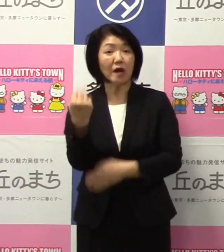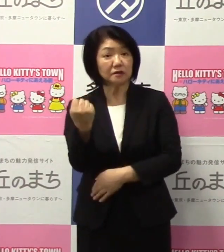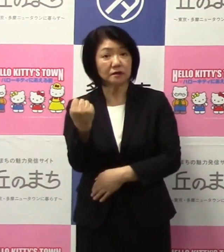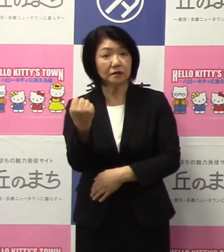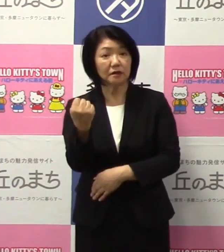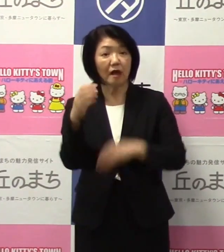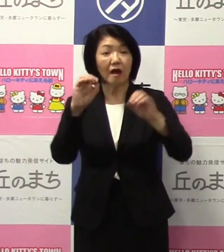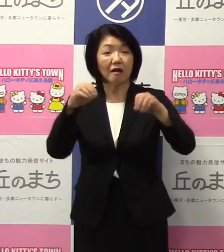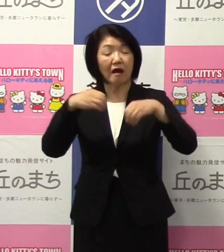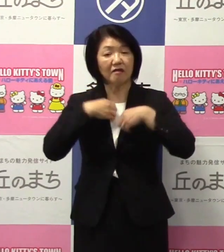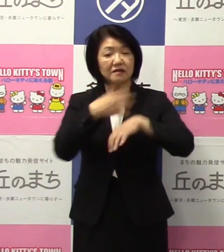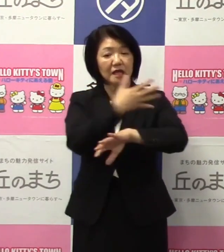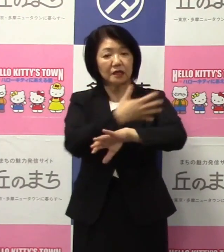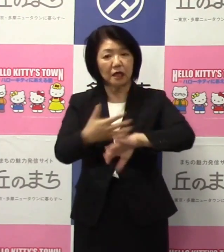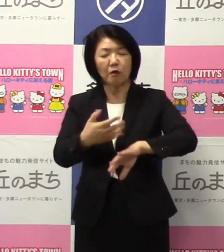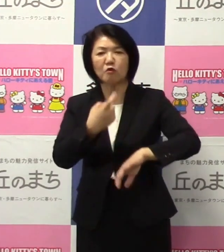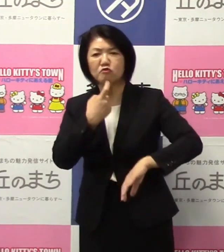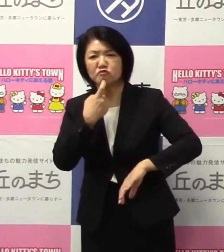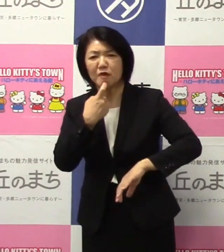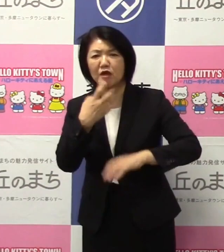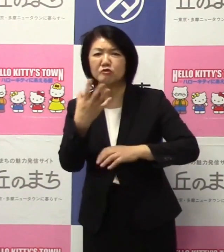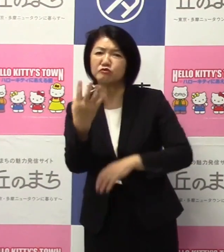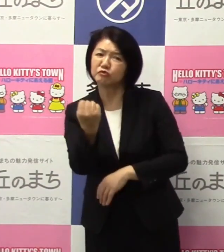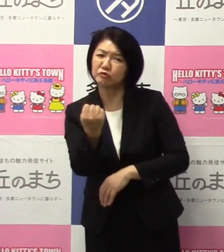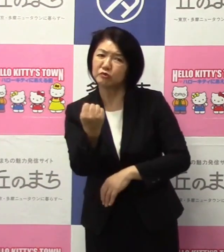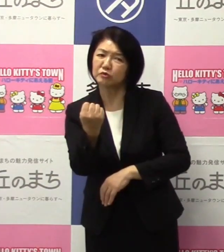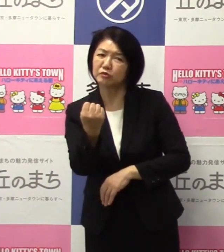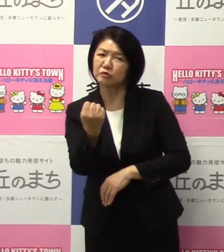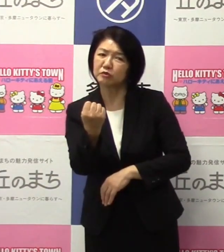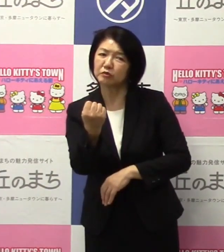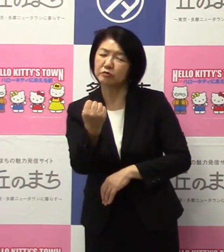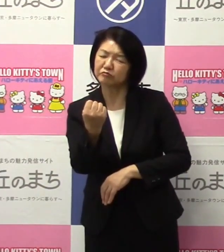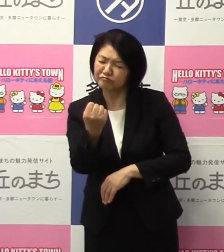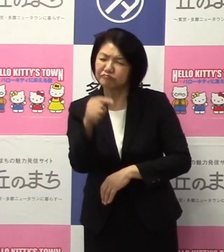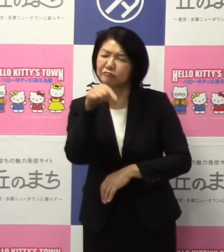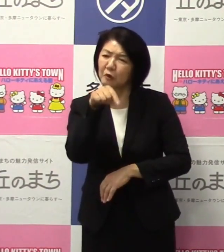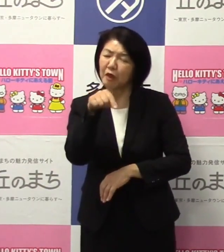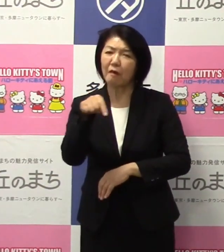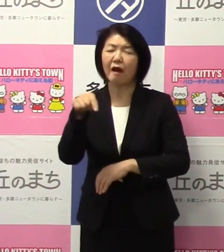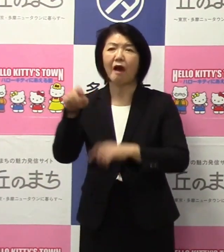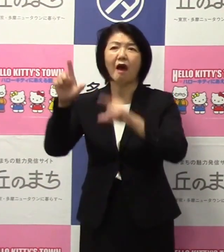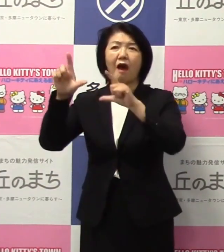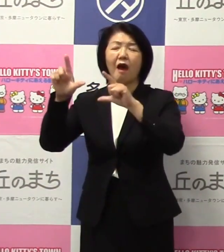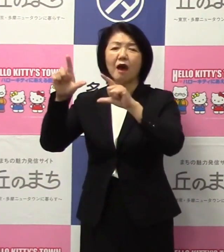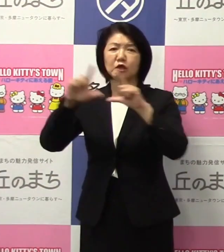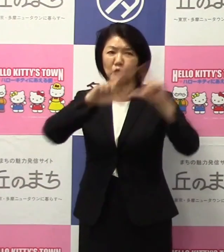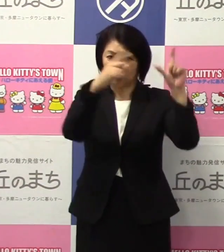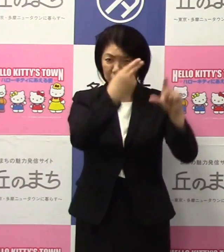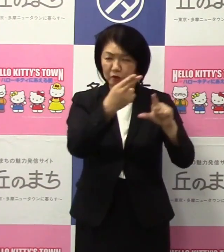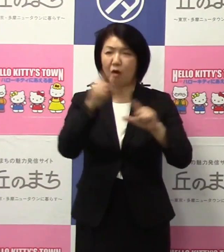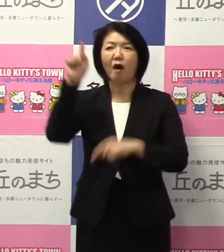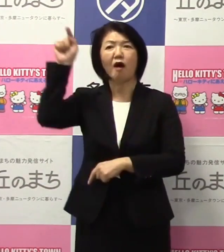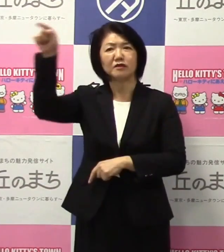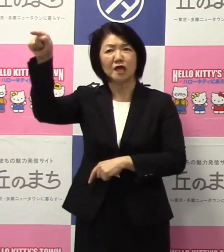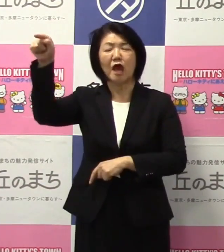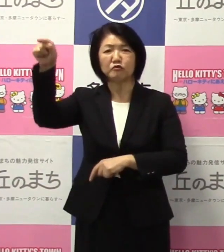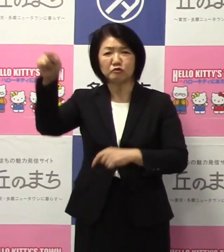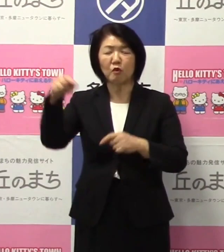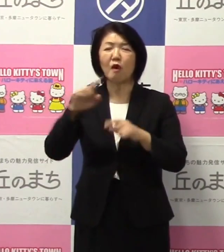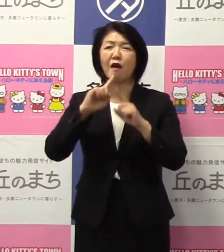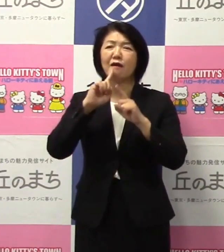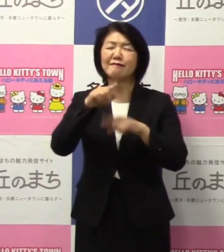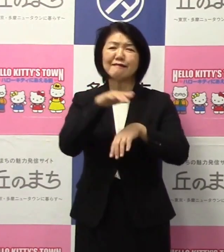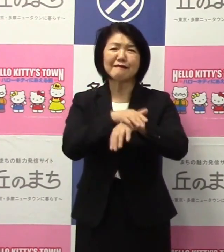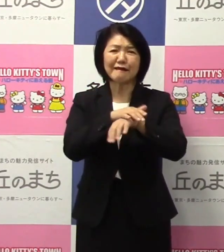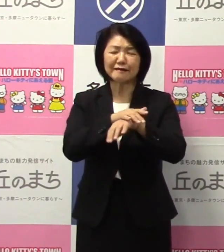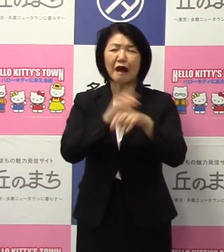感染経路不明数、政府や東京都の指標も状況に応じて変わって